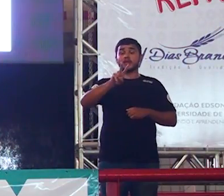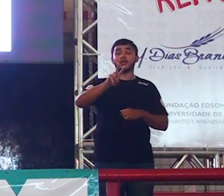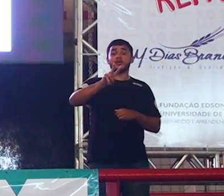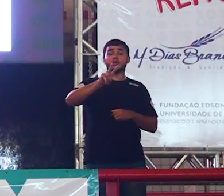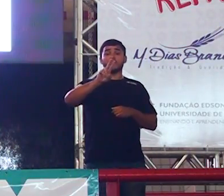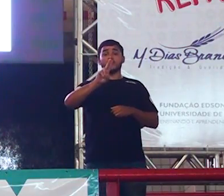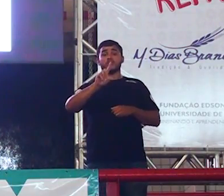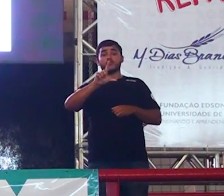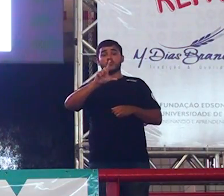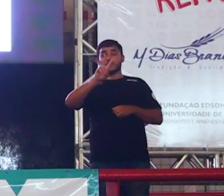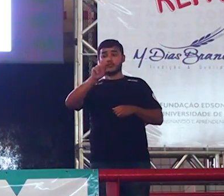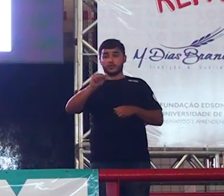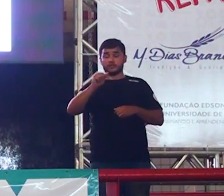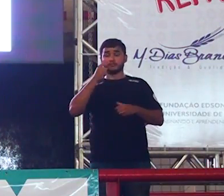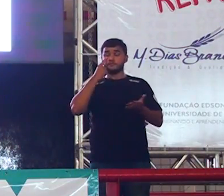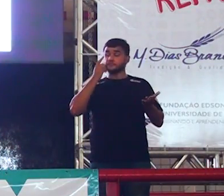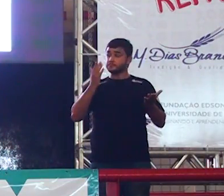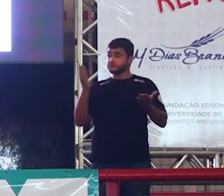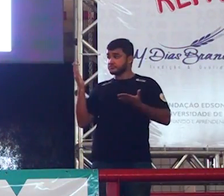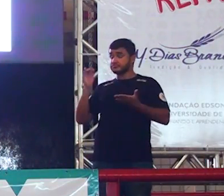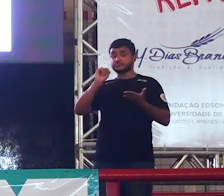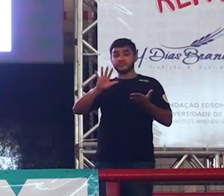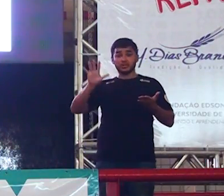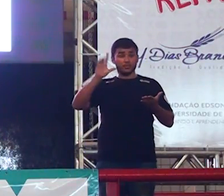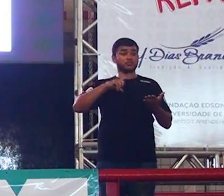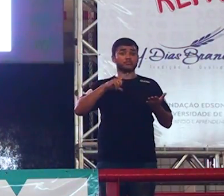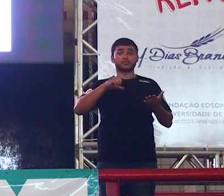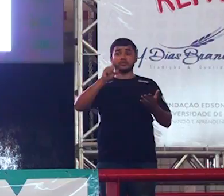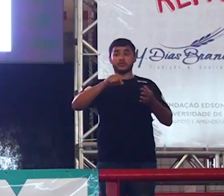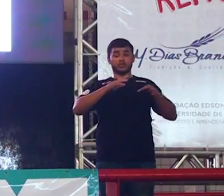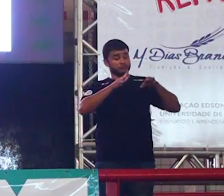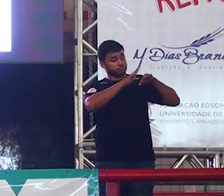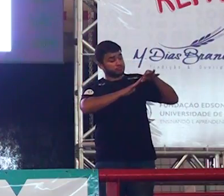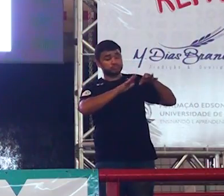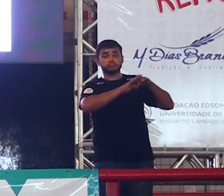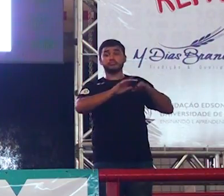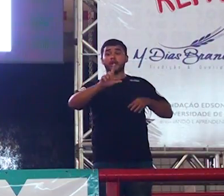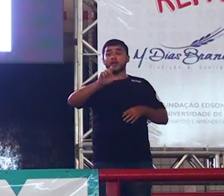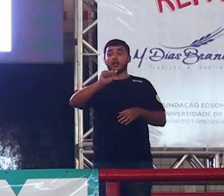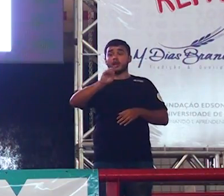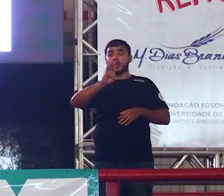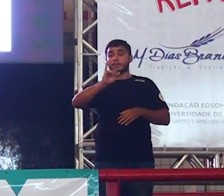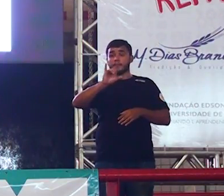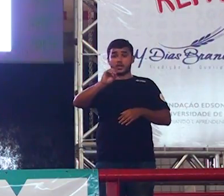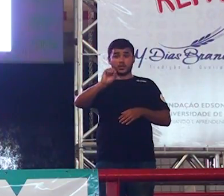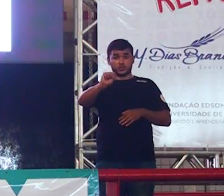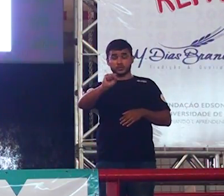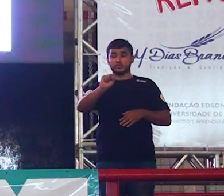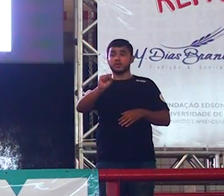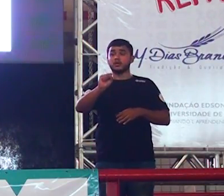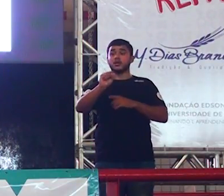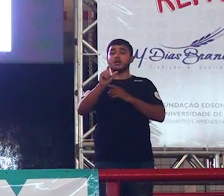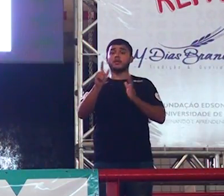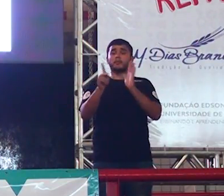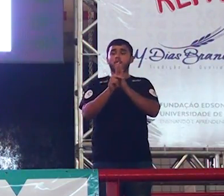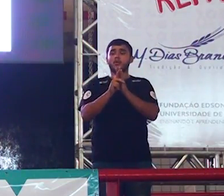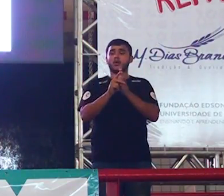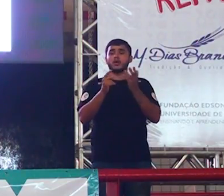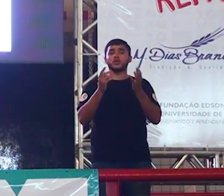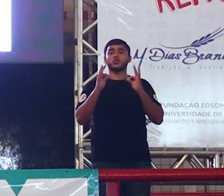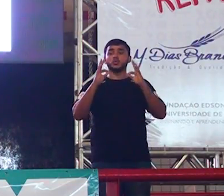vulva. Essa vulva é formada pelos pequenos lábios, que tem uma estrutura tecidual semelhante ao do